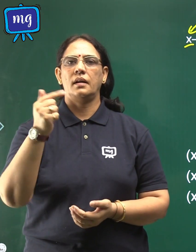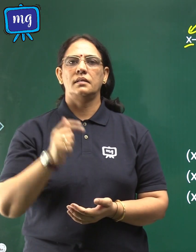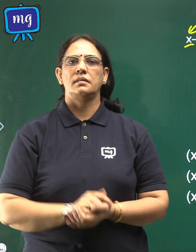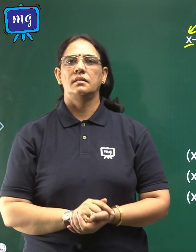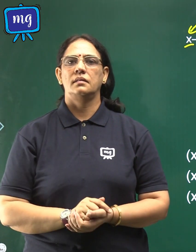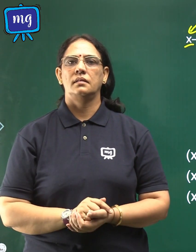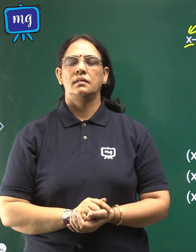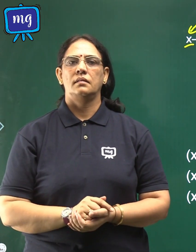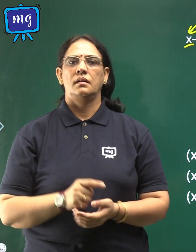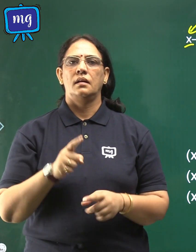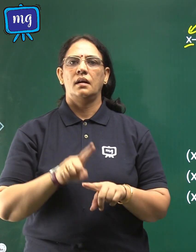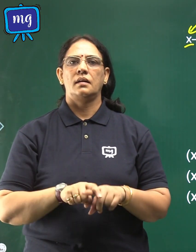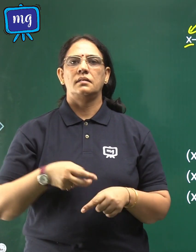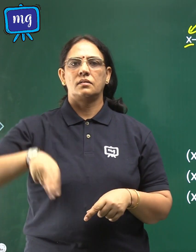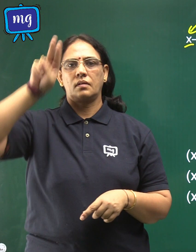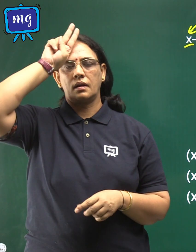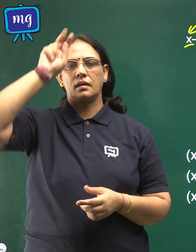माइनस एक्स स्क्वायर,